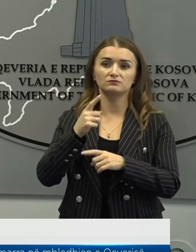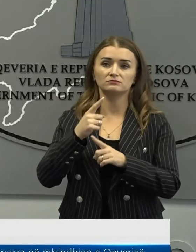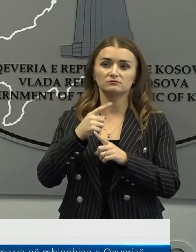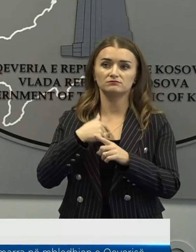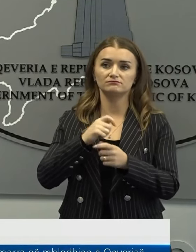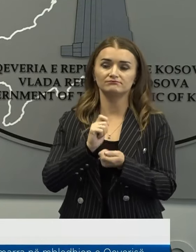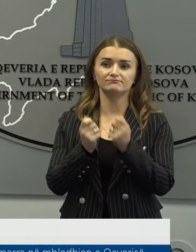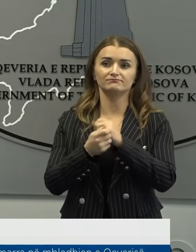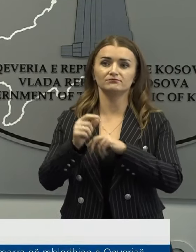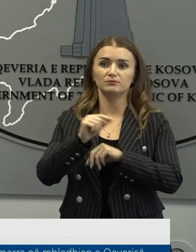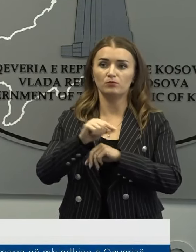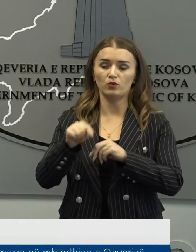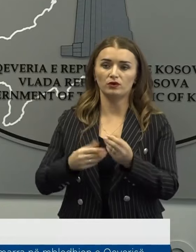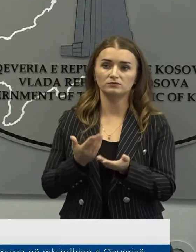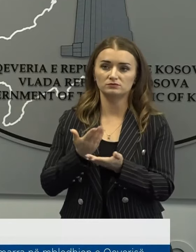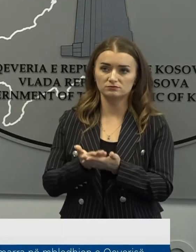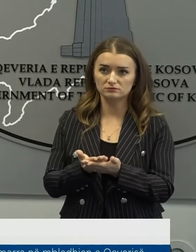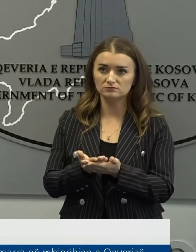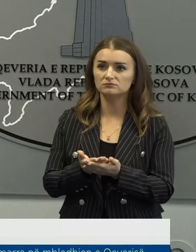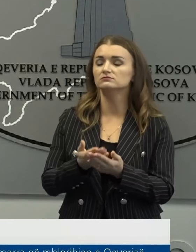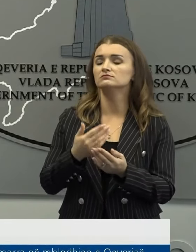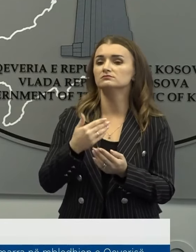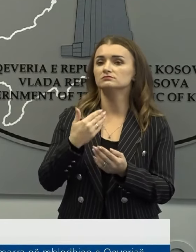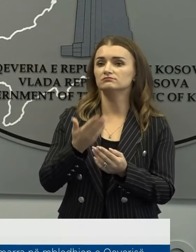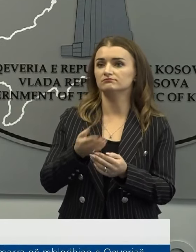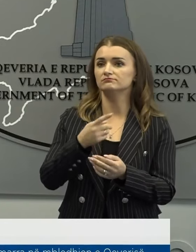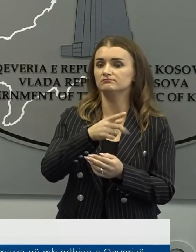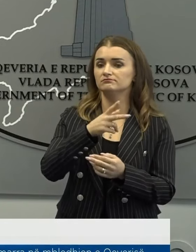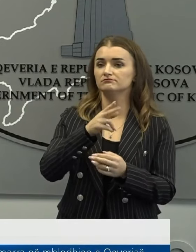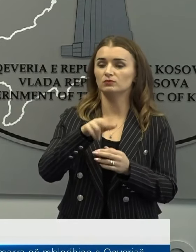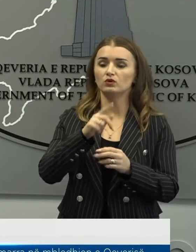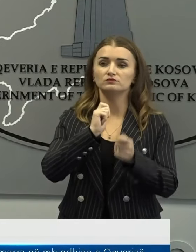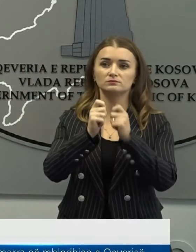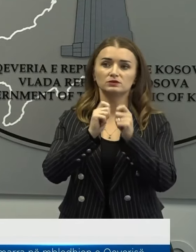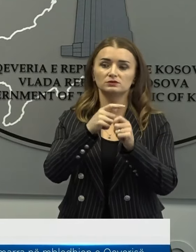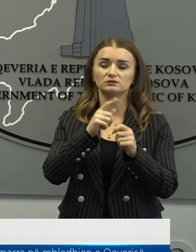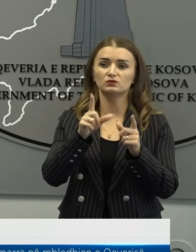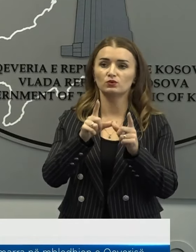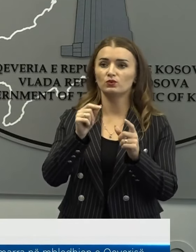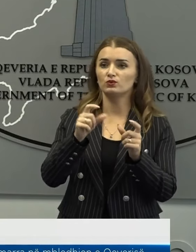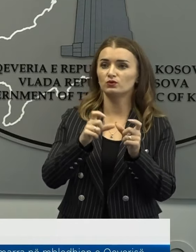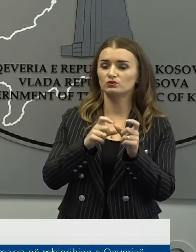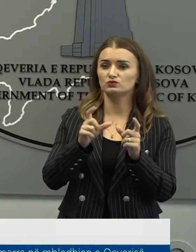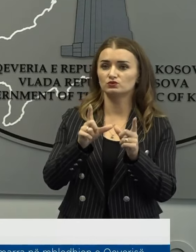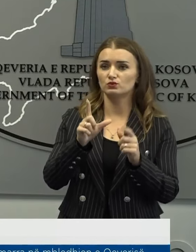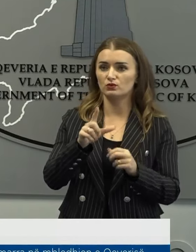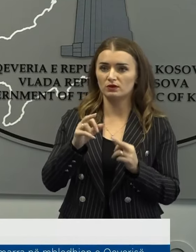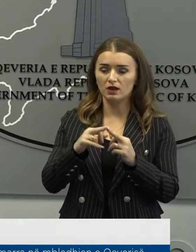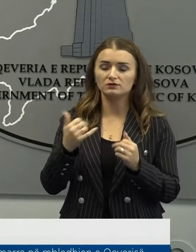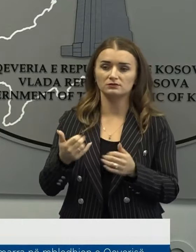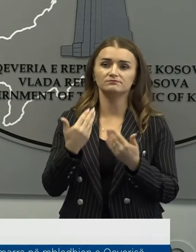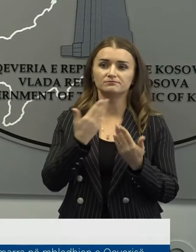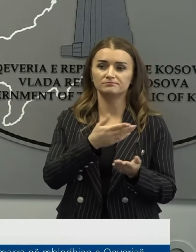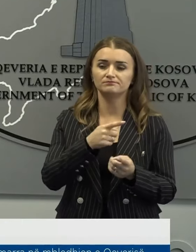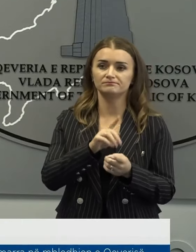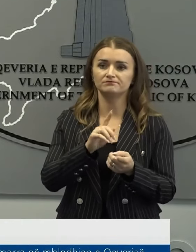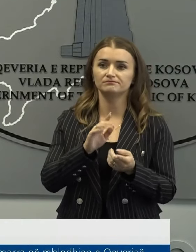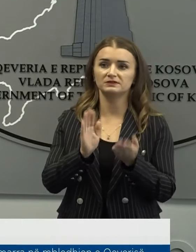zbatohet i presidentit të Komisionit Evropian Ursula von der Leyen, për çfarë edhe tash ja kisha kaluar fjallën pa humbur kohë me